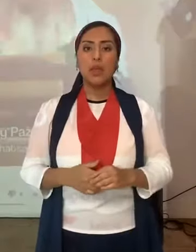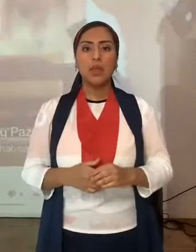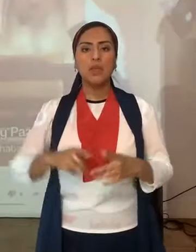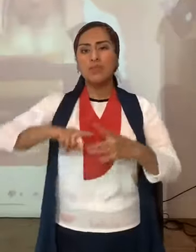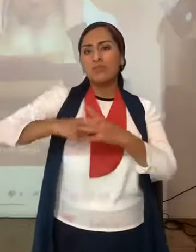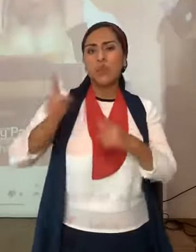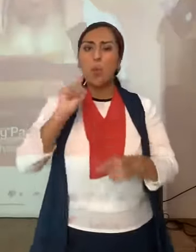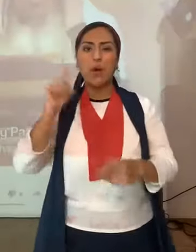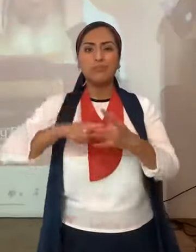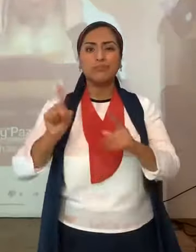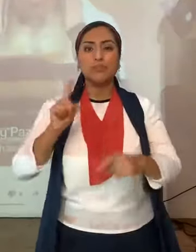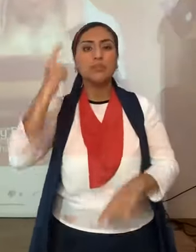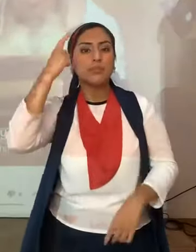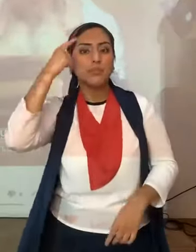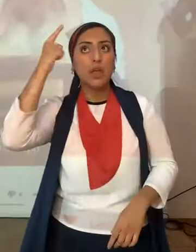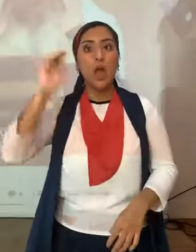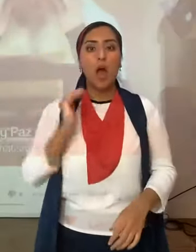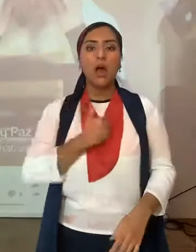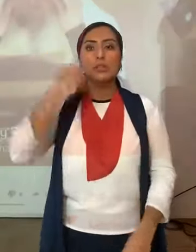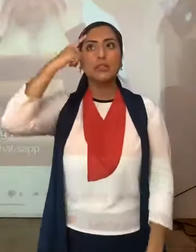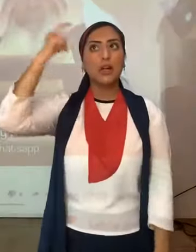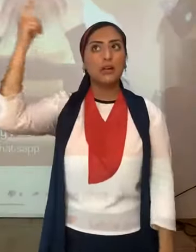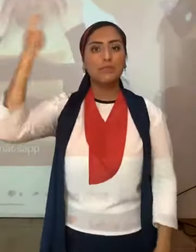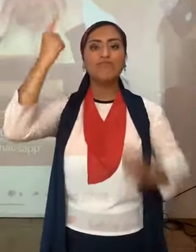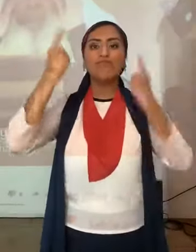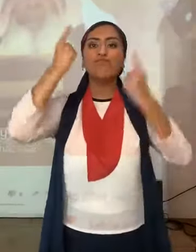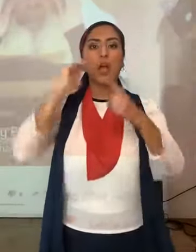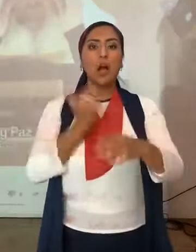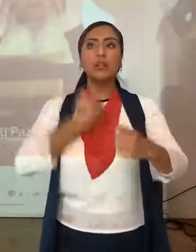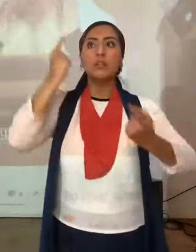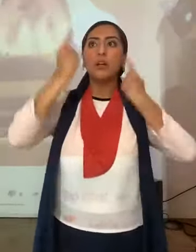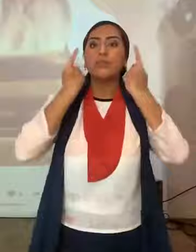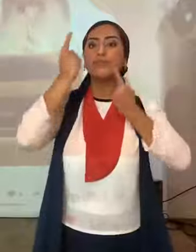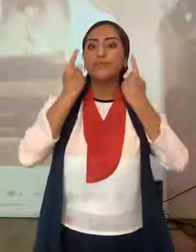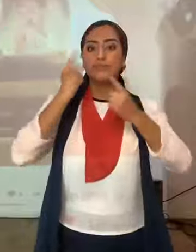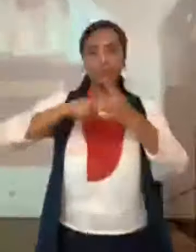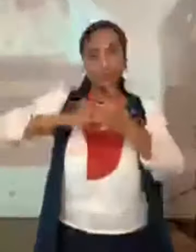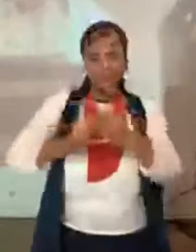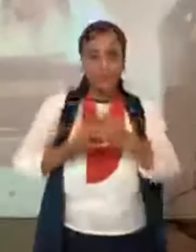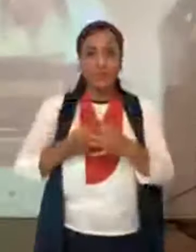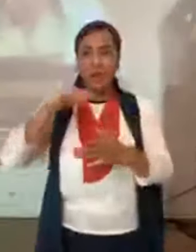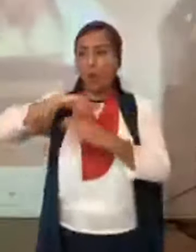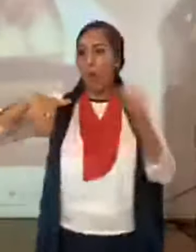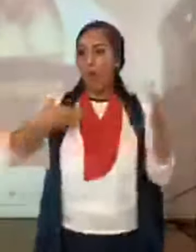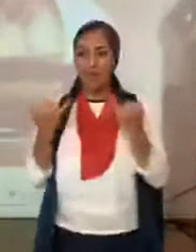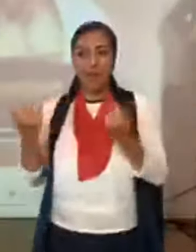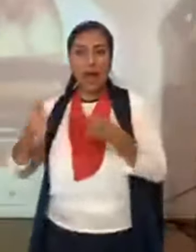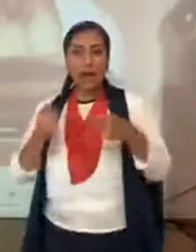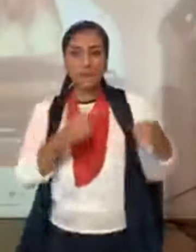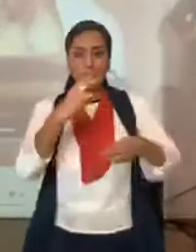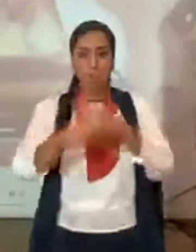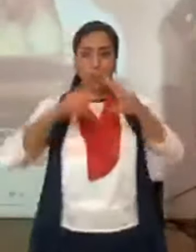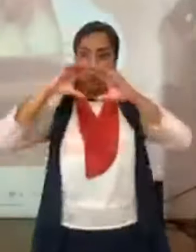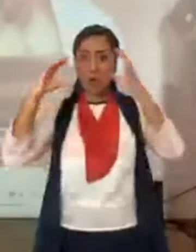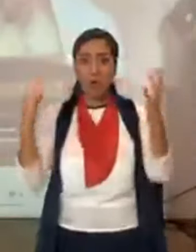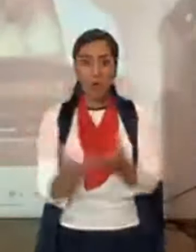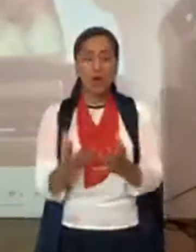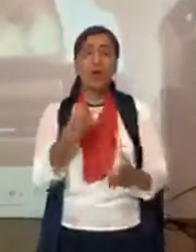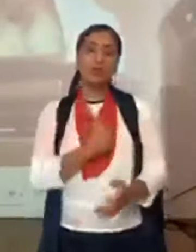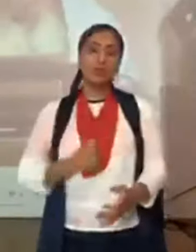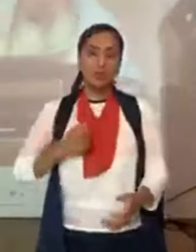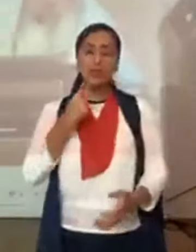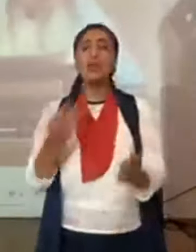en el pensamiento. Ahorita voy a desglosar varias cosas. Por todo lo que está pasando en el mundo, y perdón